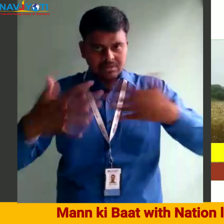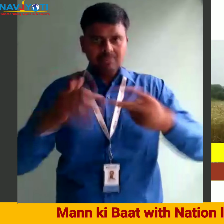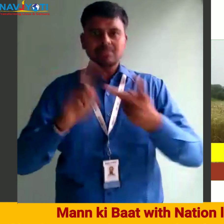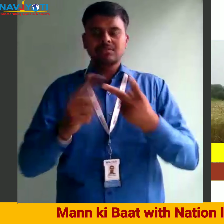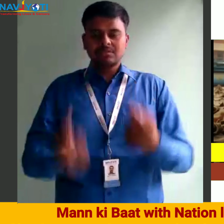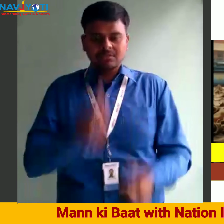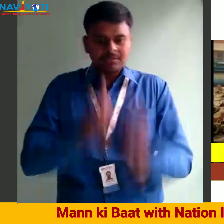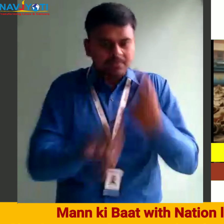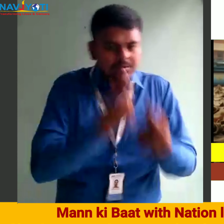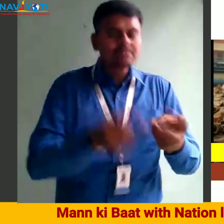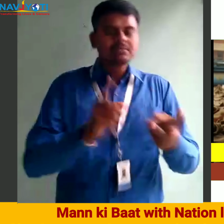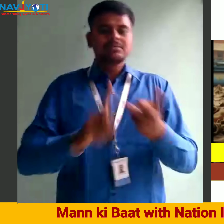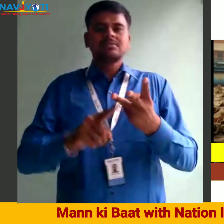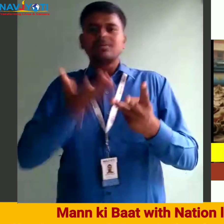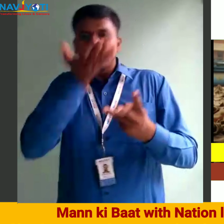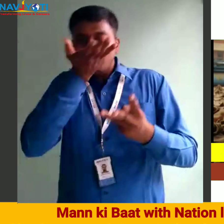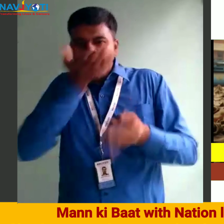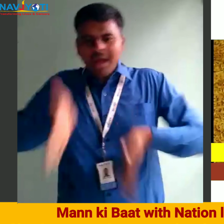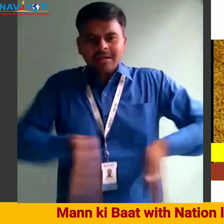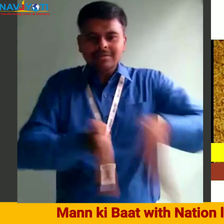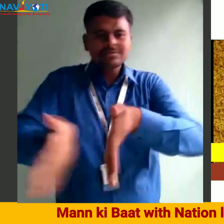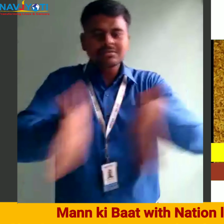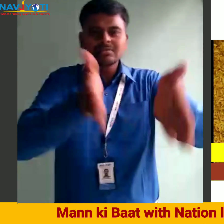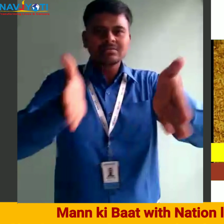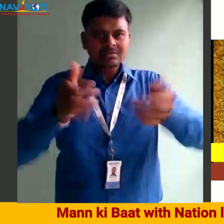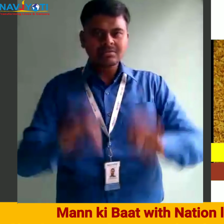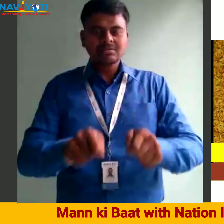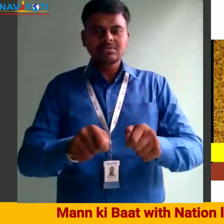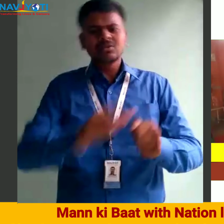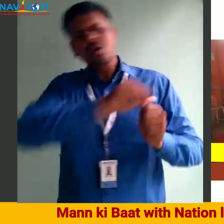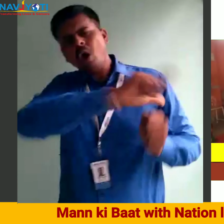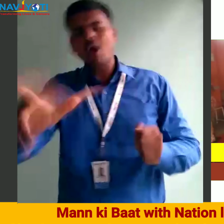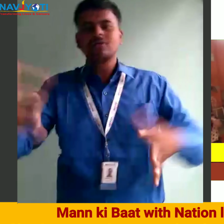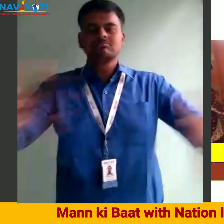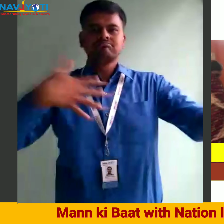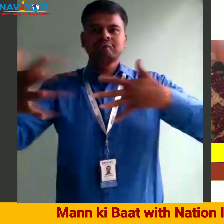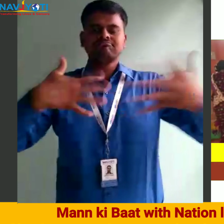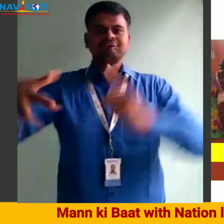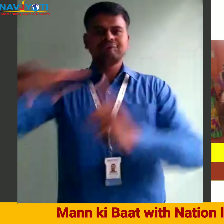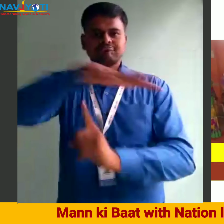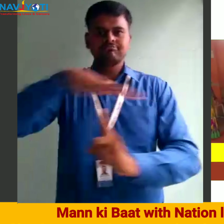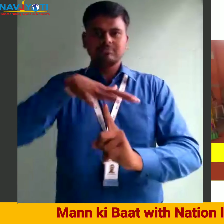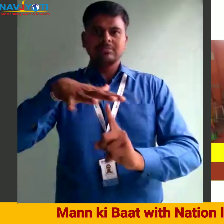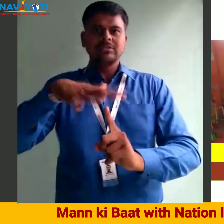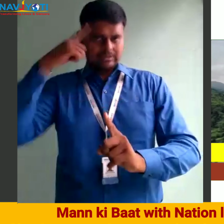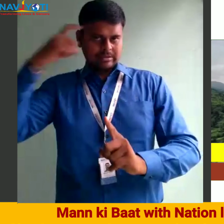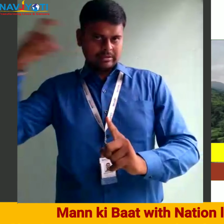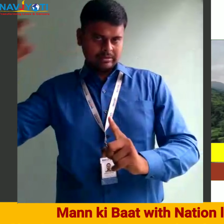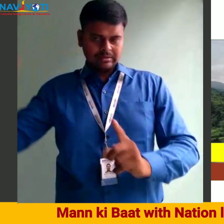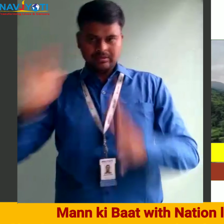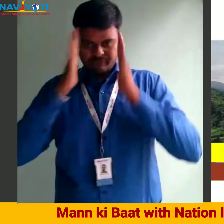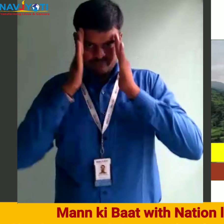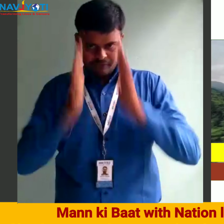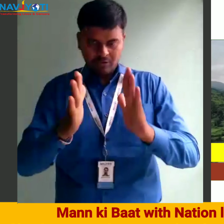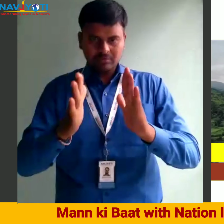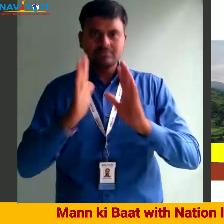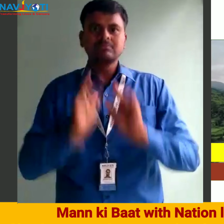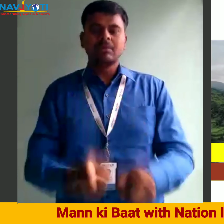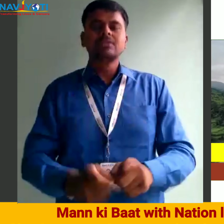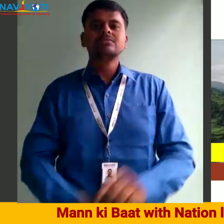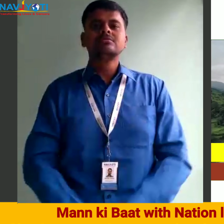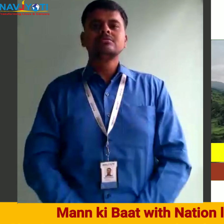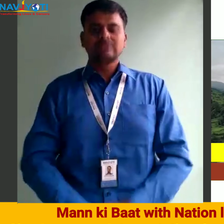सब के लिए, गरीबों के लिए देश के पास अक्षय अन्न भंडार है। इस अक्षय